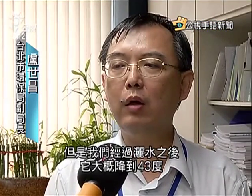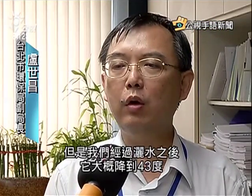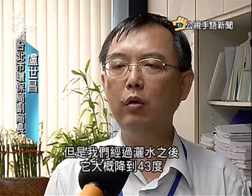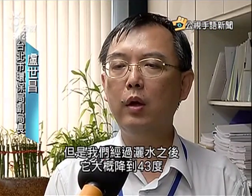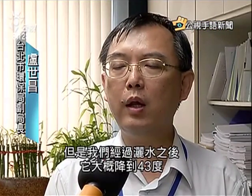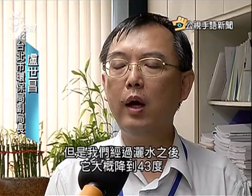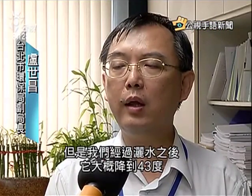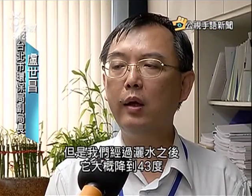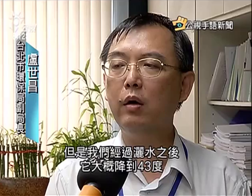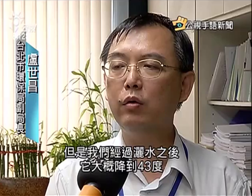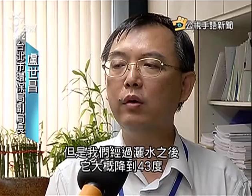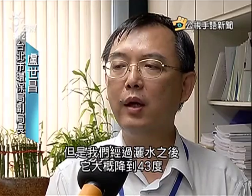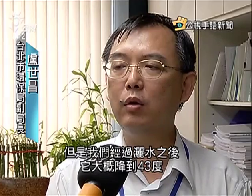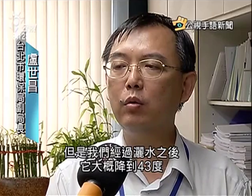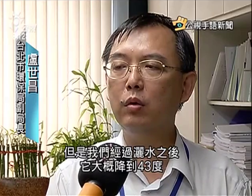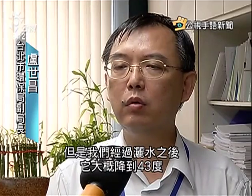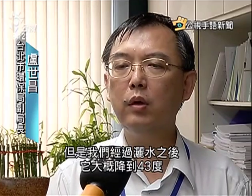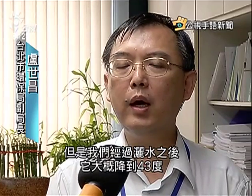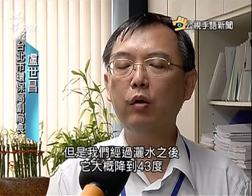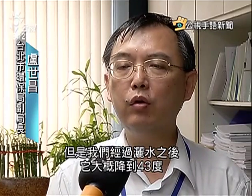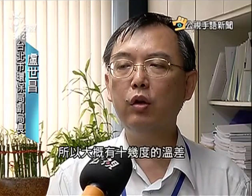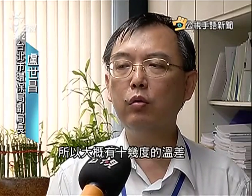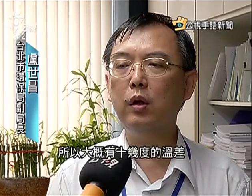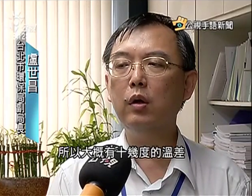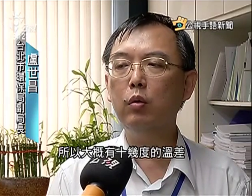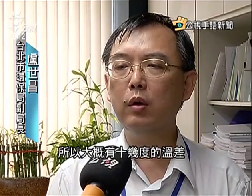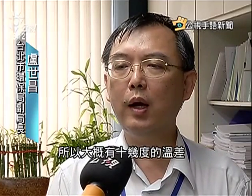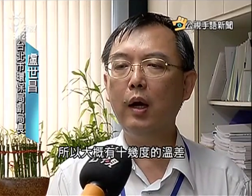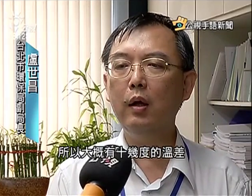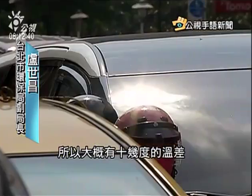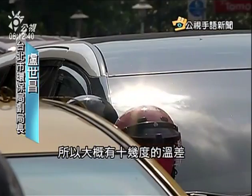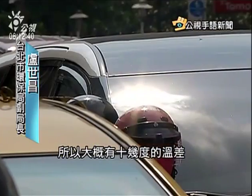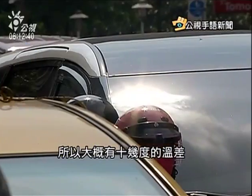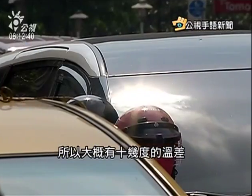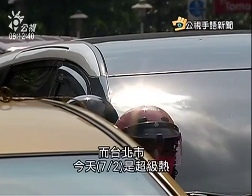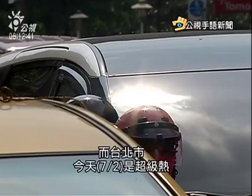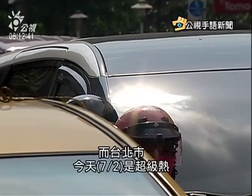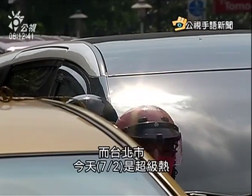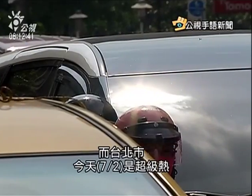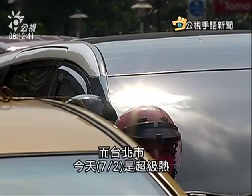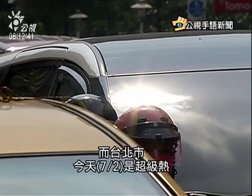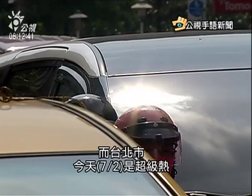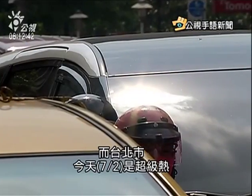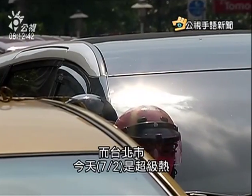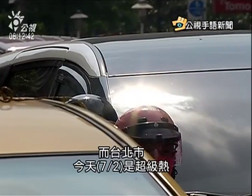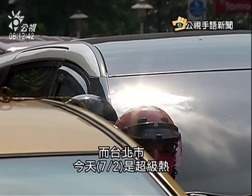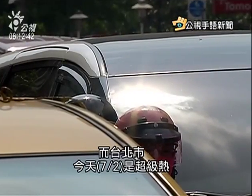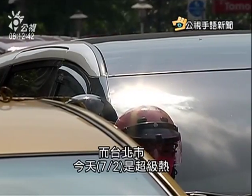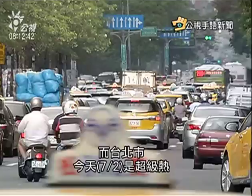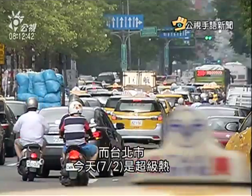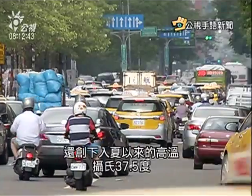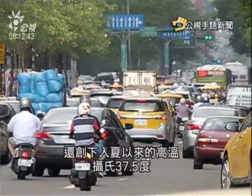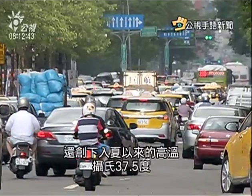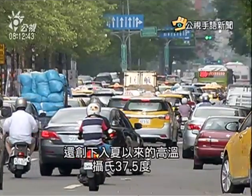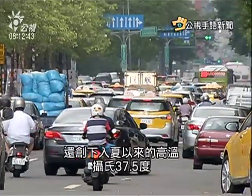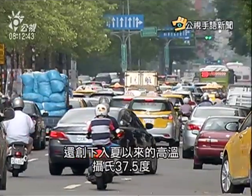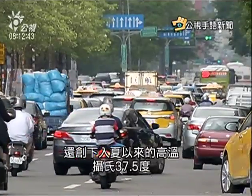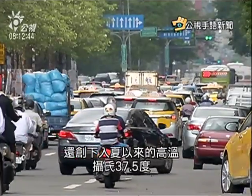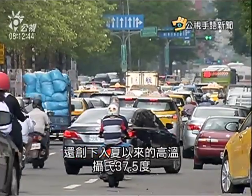水之后，它大概降到43度，所以大概有10几度的这个温差。 而台北市今天是超级热，还创下入夏以来的高